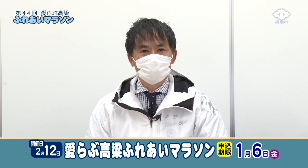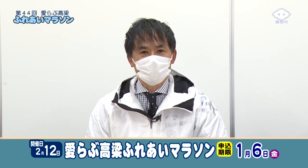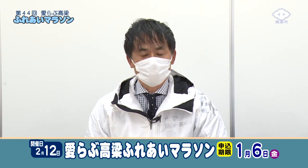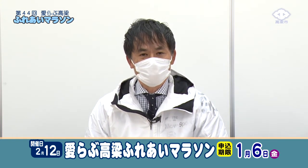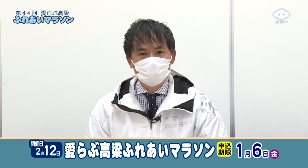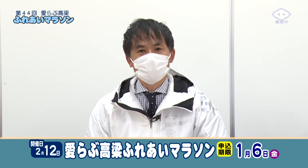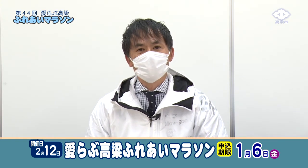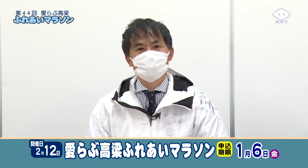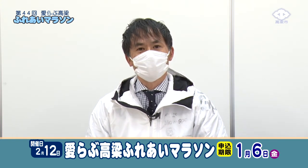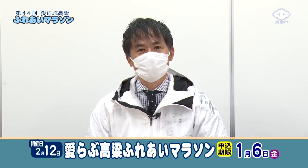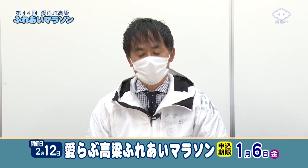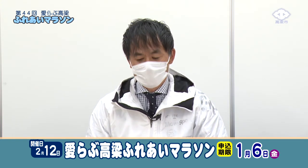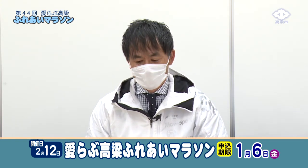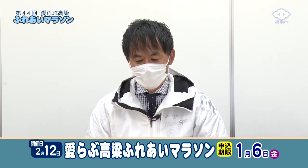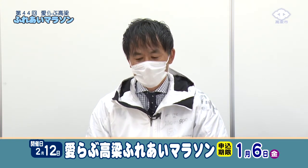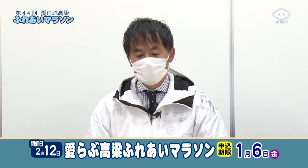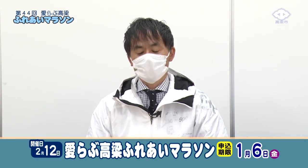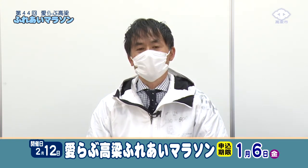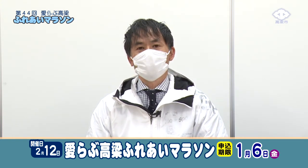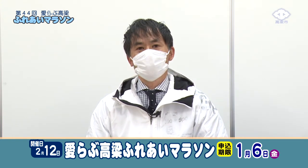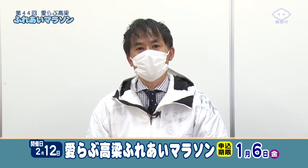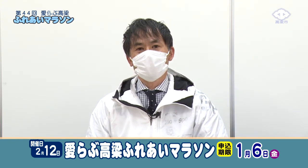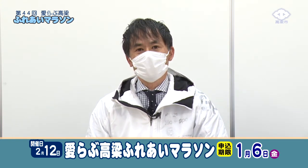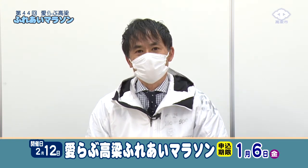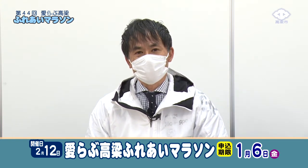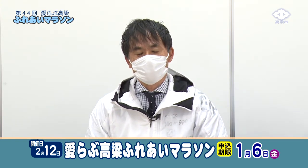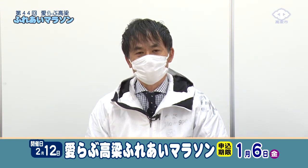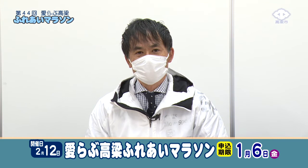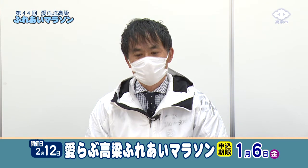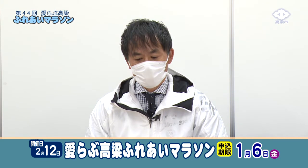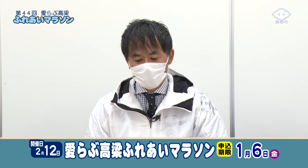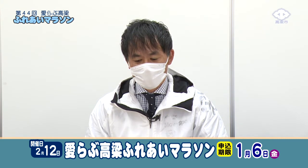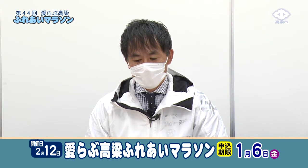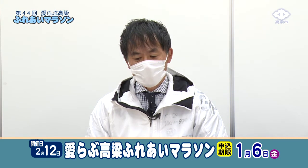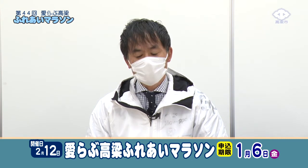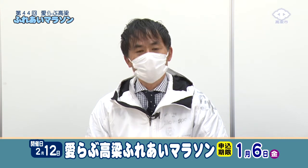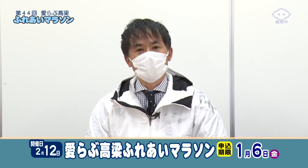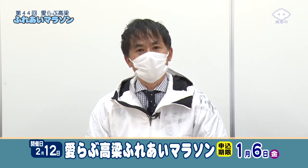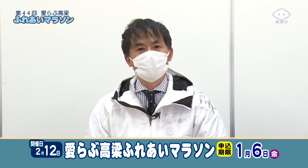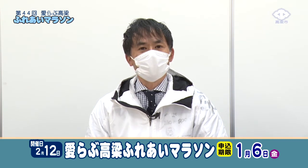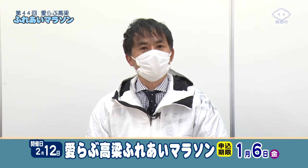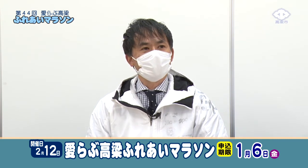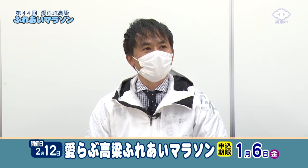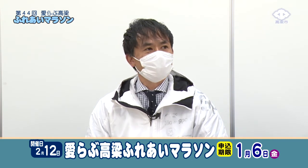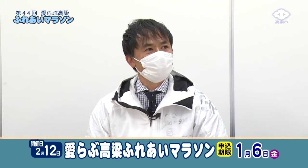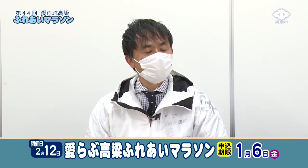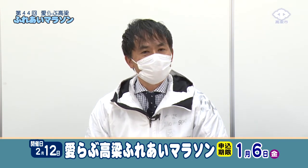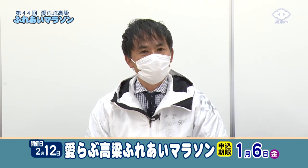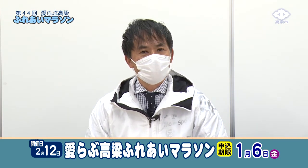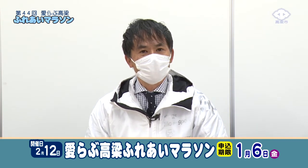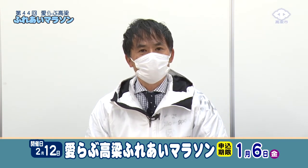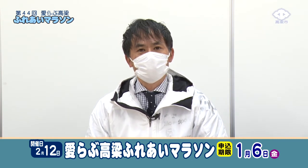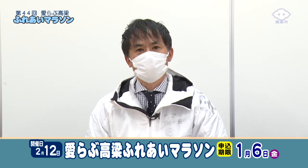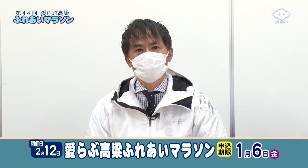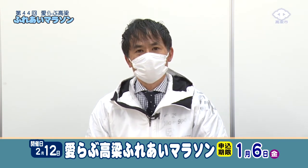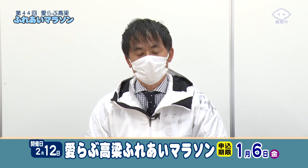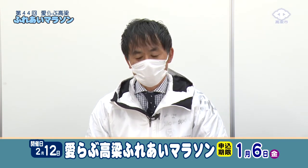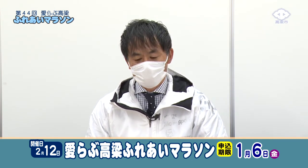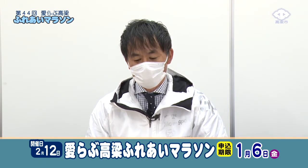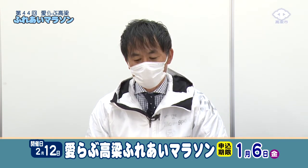えることになりました。ゲストランナーといたしましては、いつも来ていただいております工場館高校